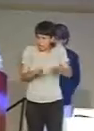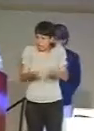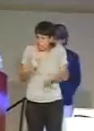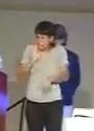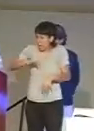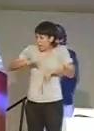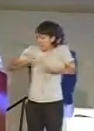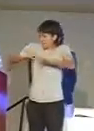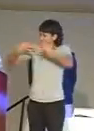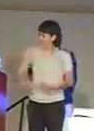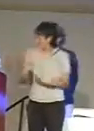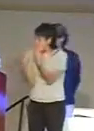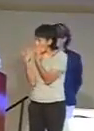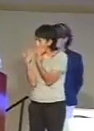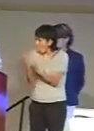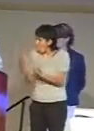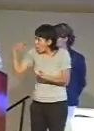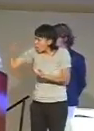pésima